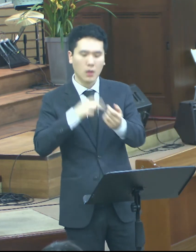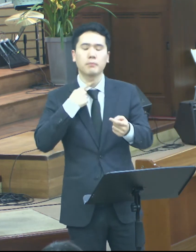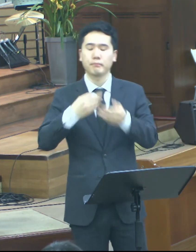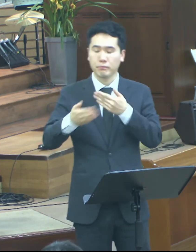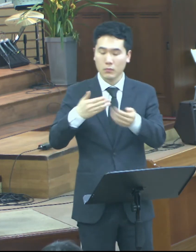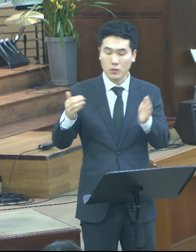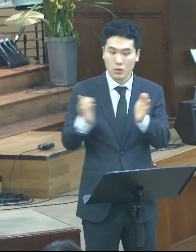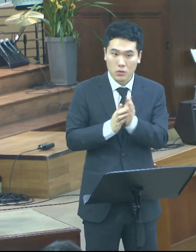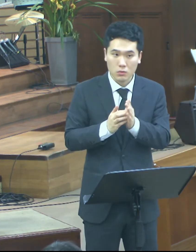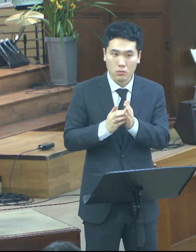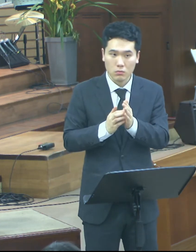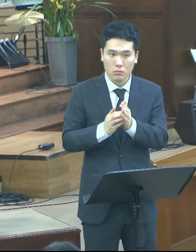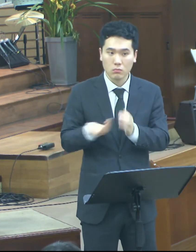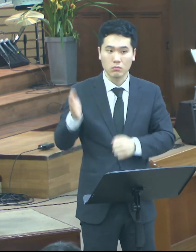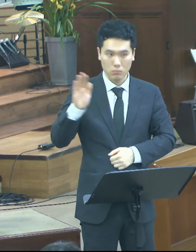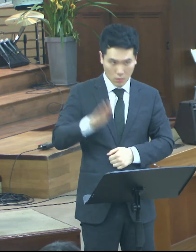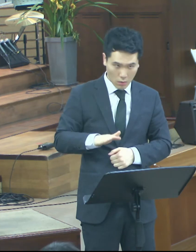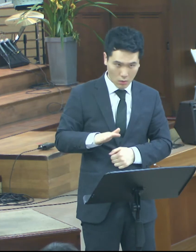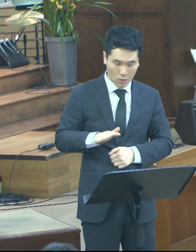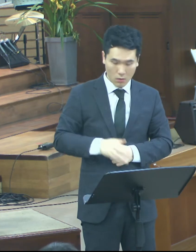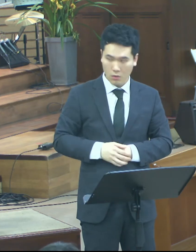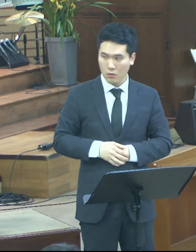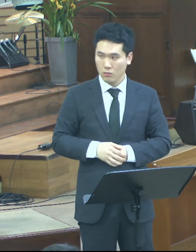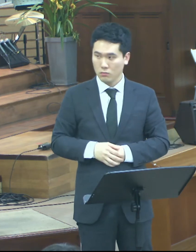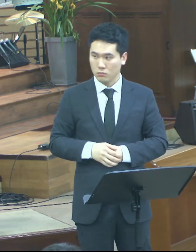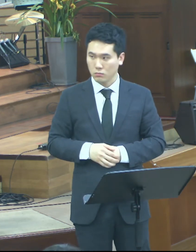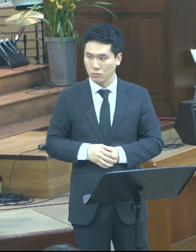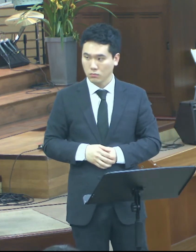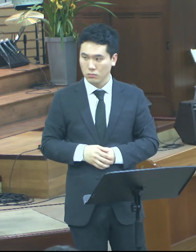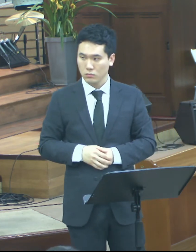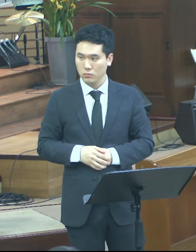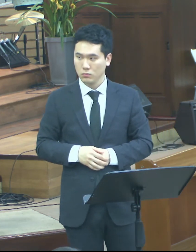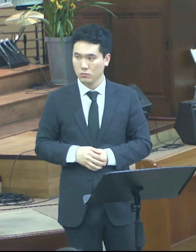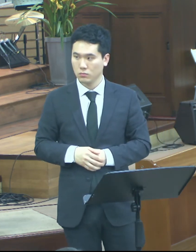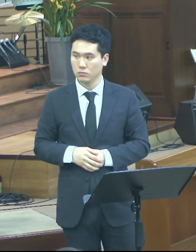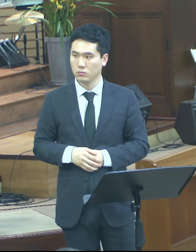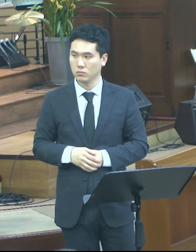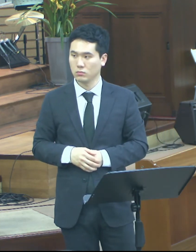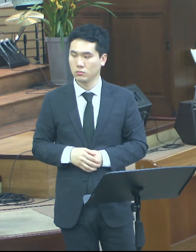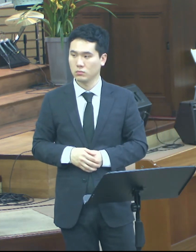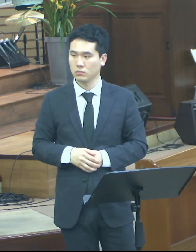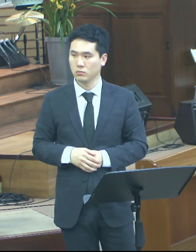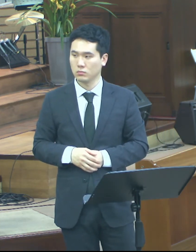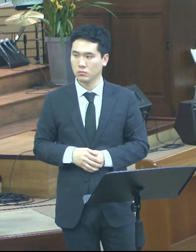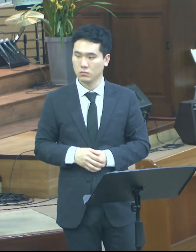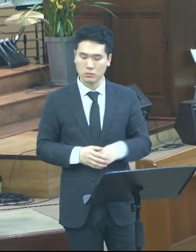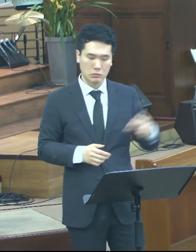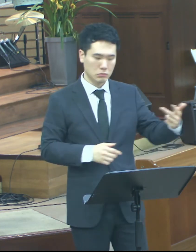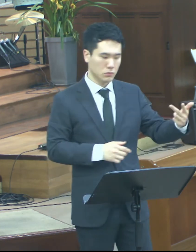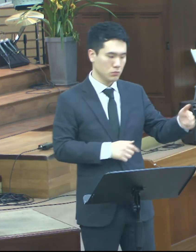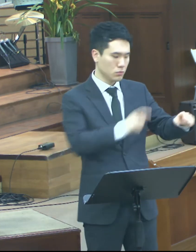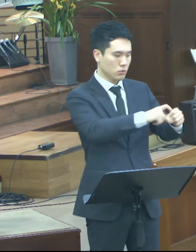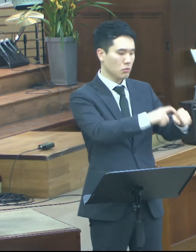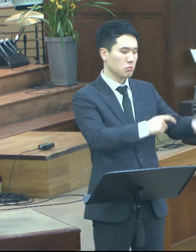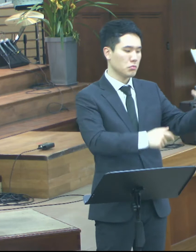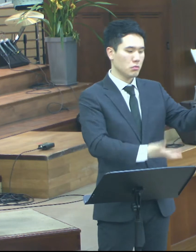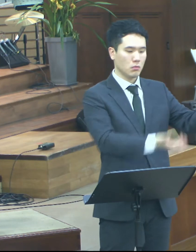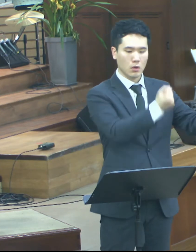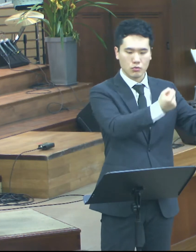여기 12명, 13명 떡 한 개지만 7개 가지고 4,000명, 5개 가지고 5,000명,